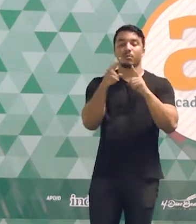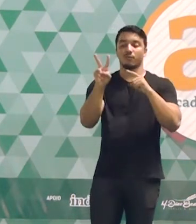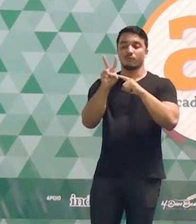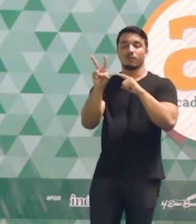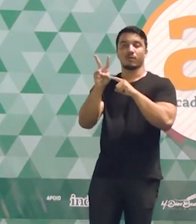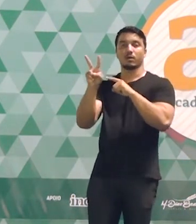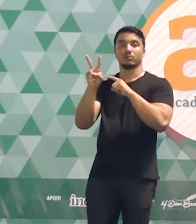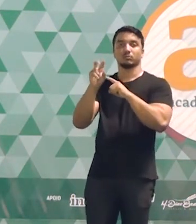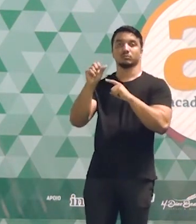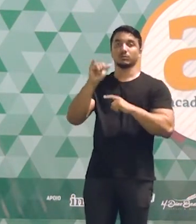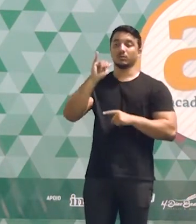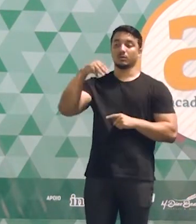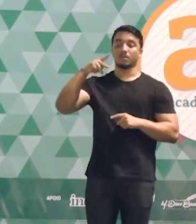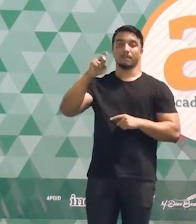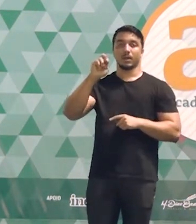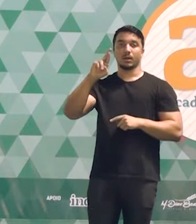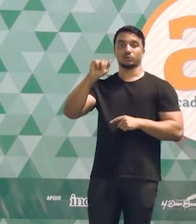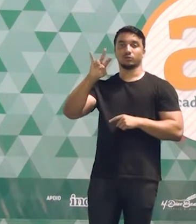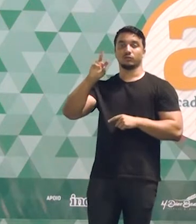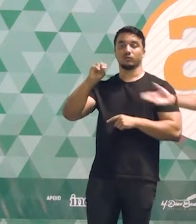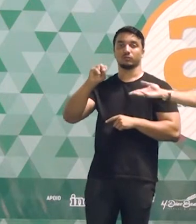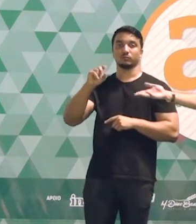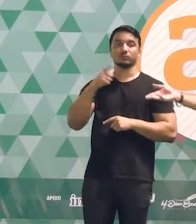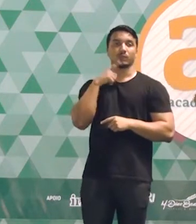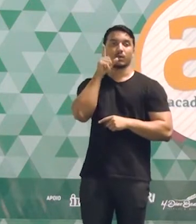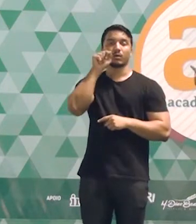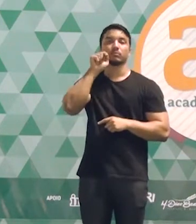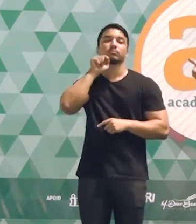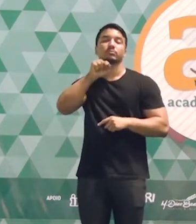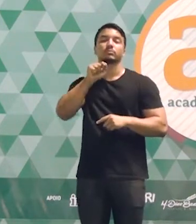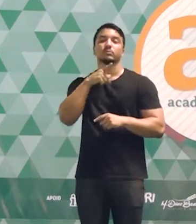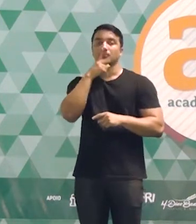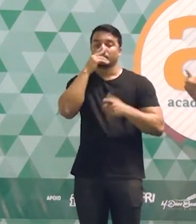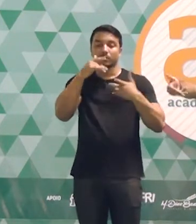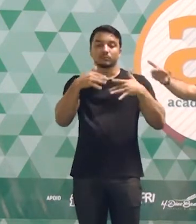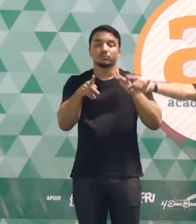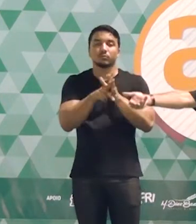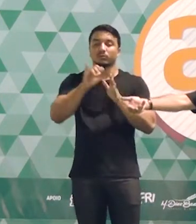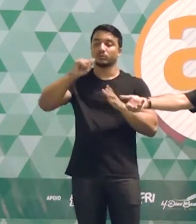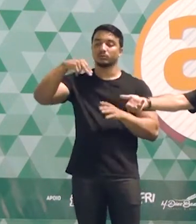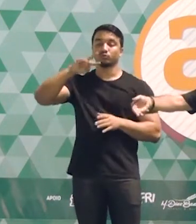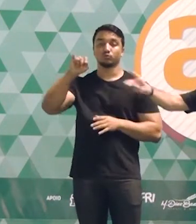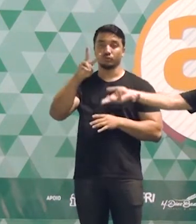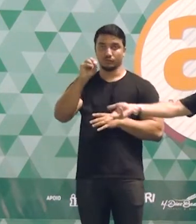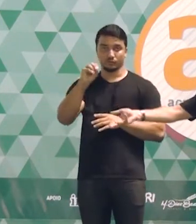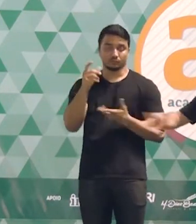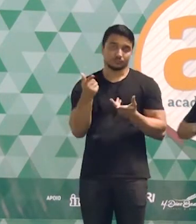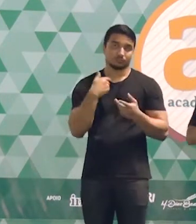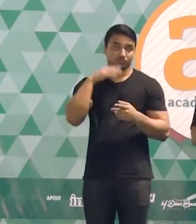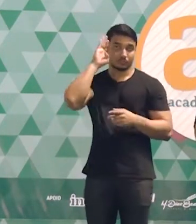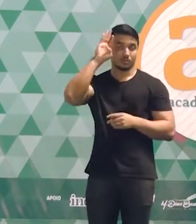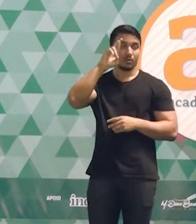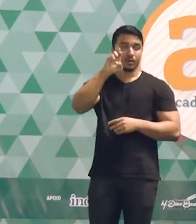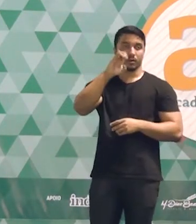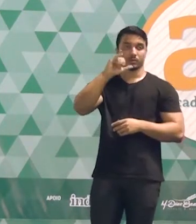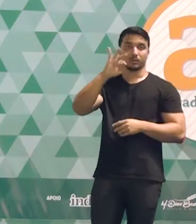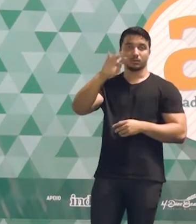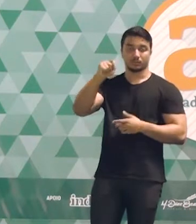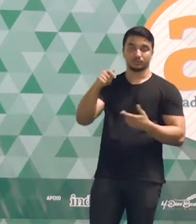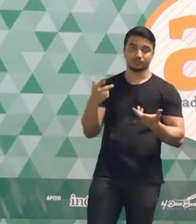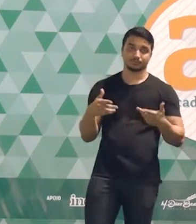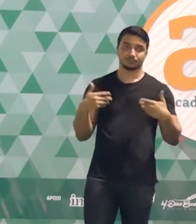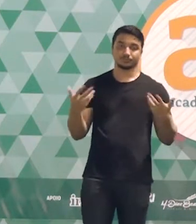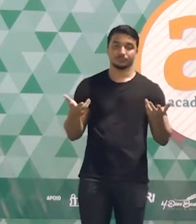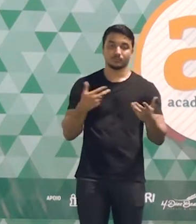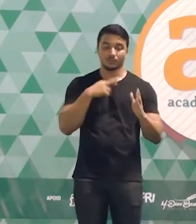no modo imperativo, o que marca o texto de natureza injuntiva, sobretudo a receita.